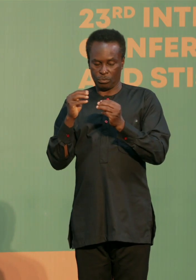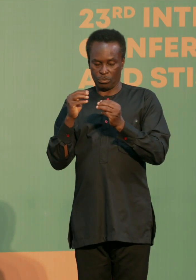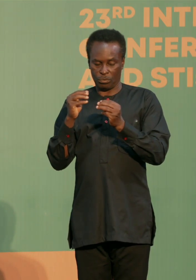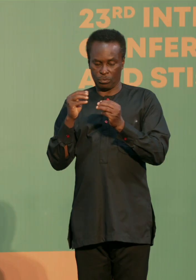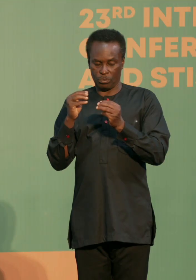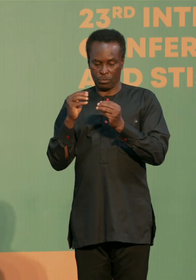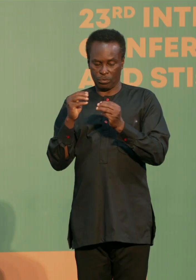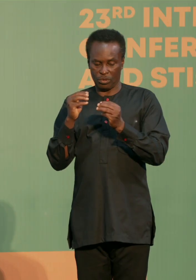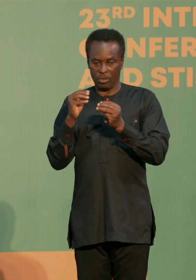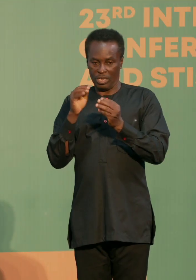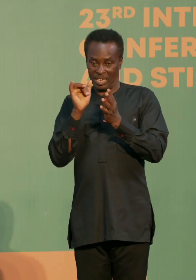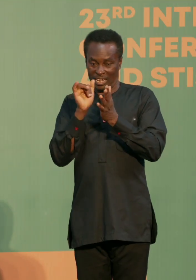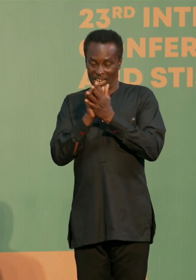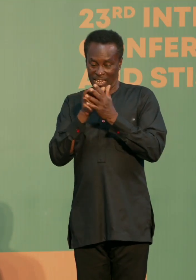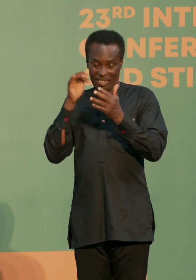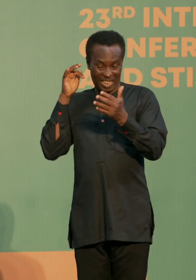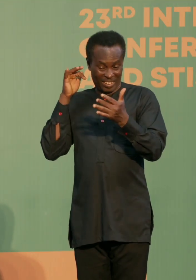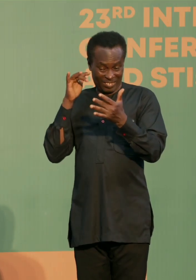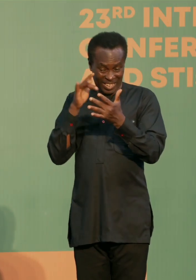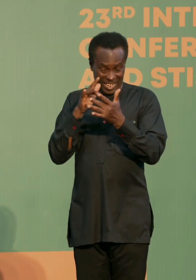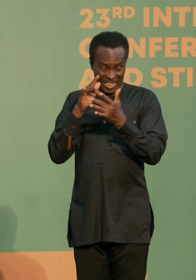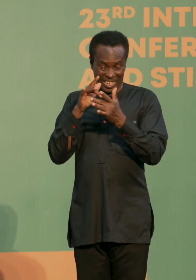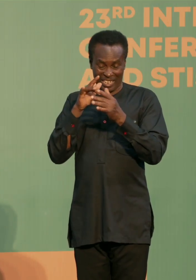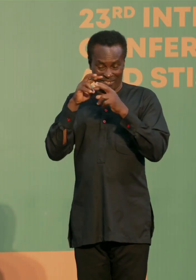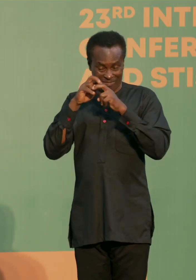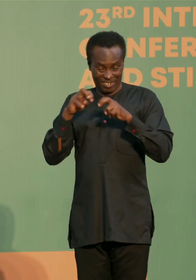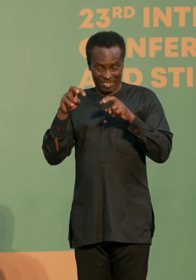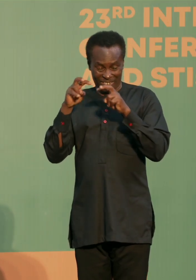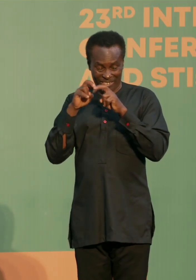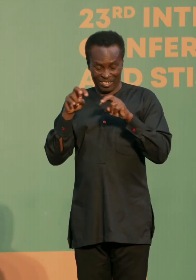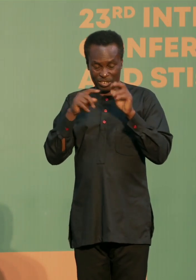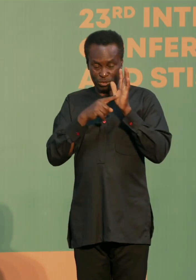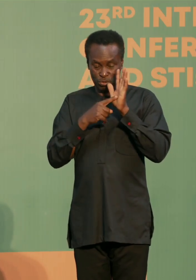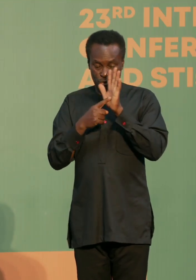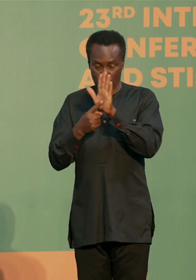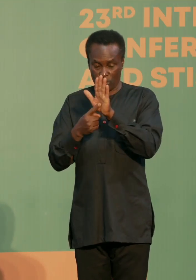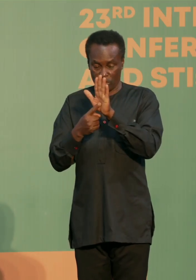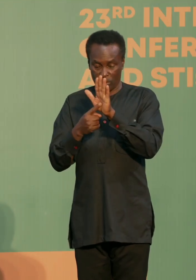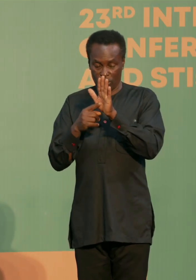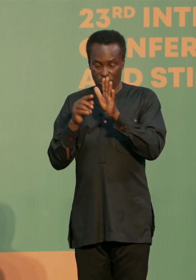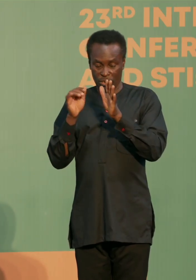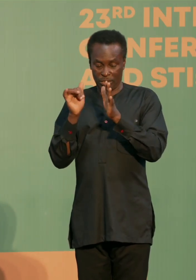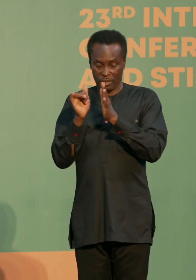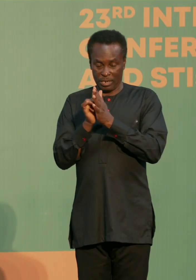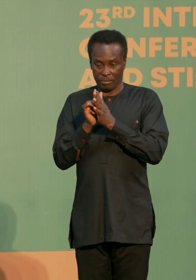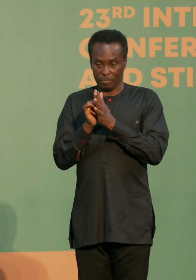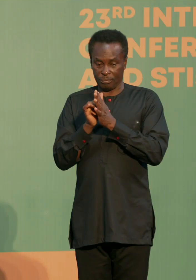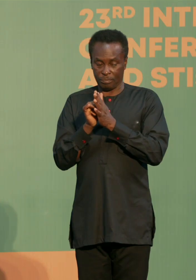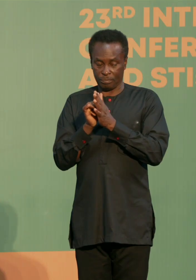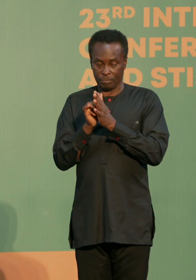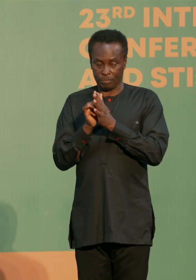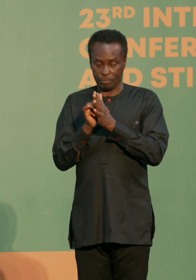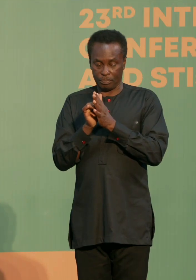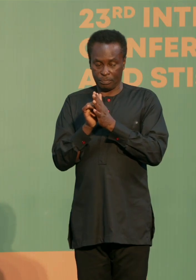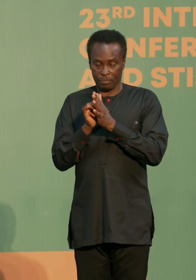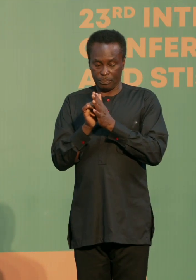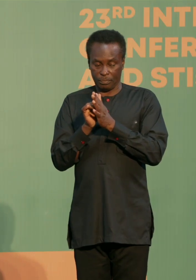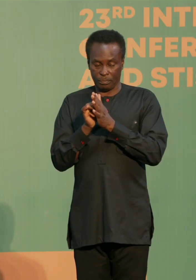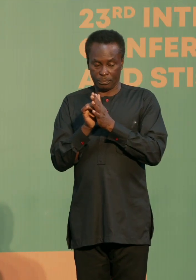80% des cas de stérilité en Afrique subsaharienne sont causés par les IST non virales.